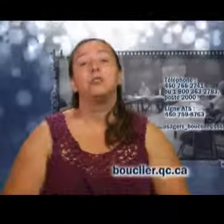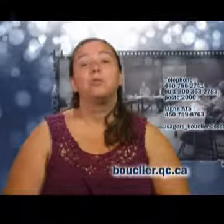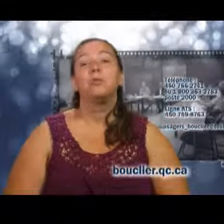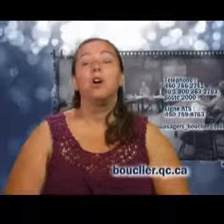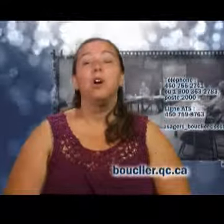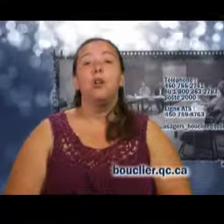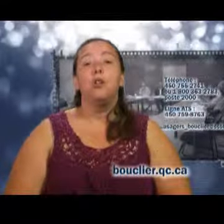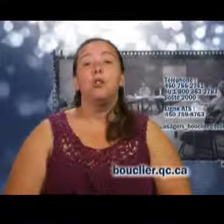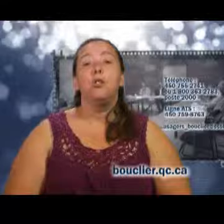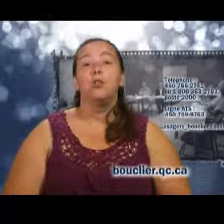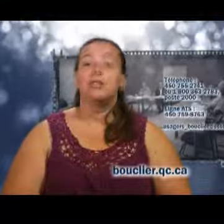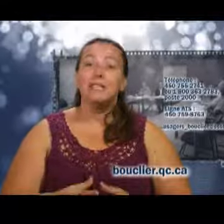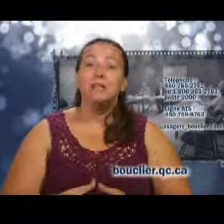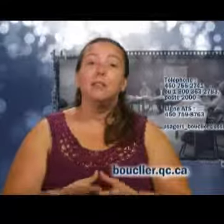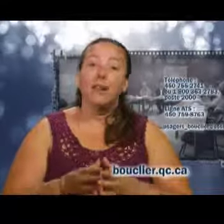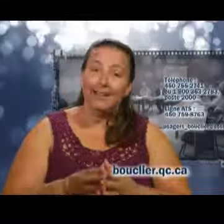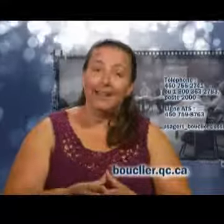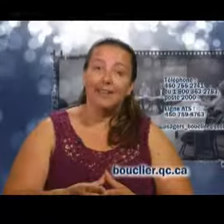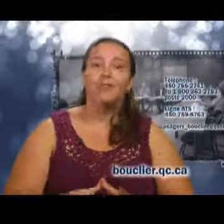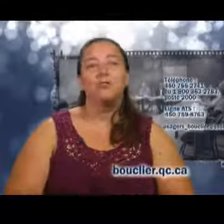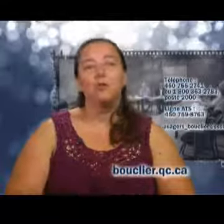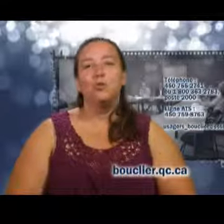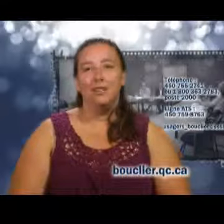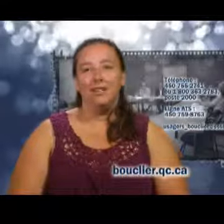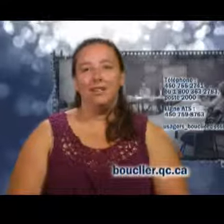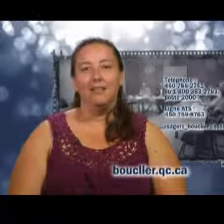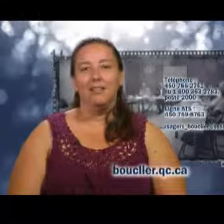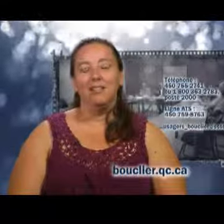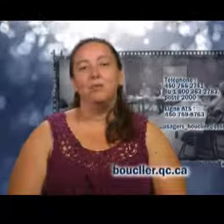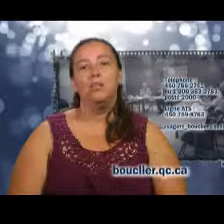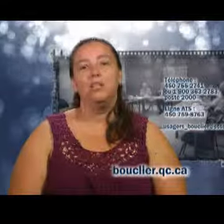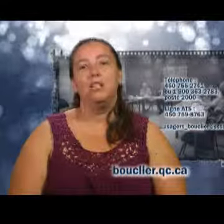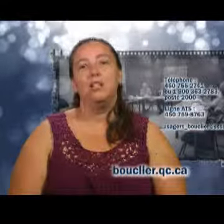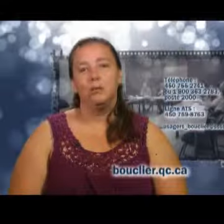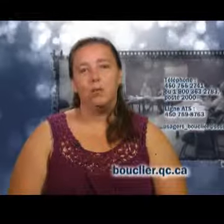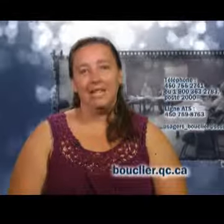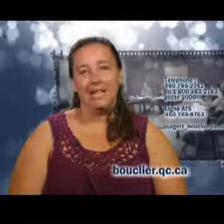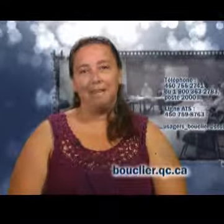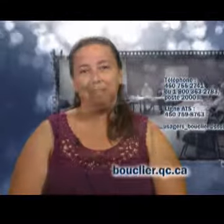sur le site Internet du comité des usagers et du bouclier.